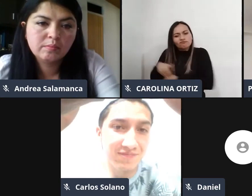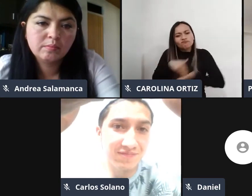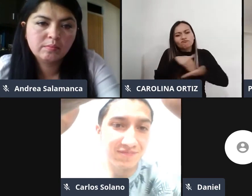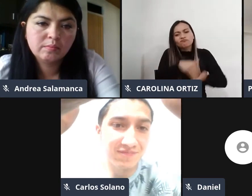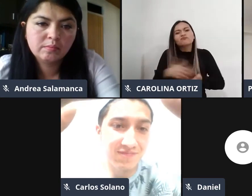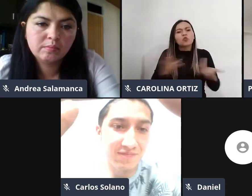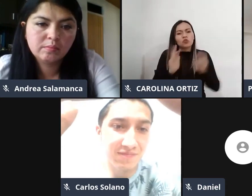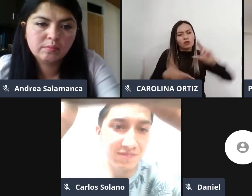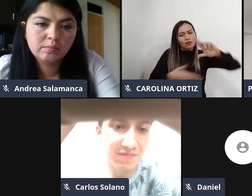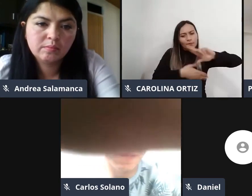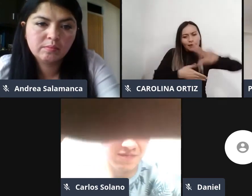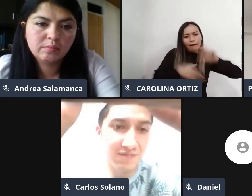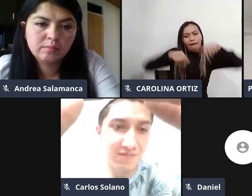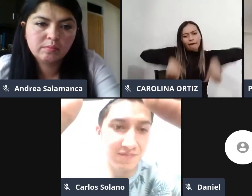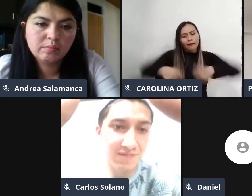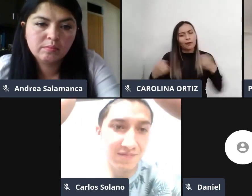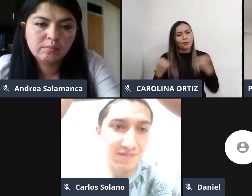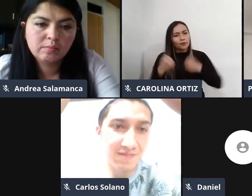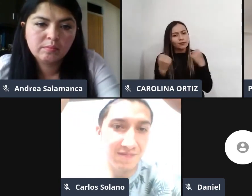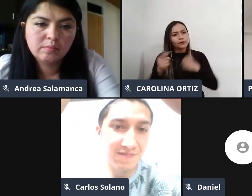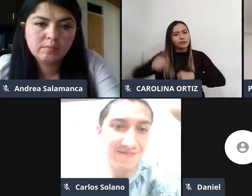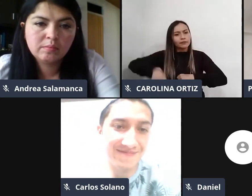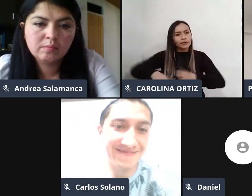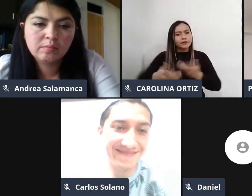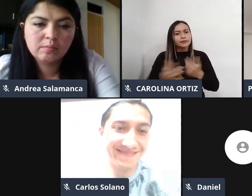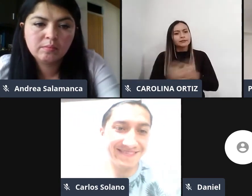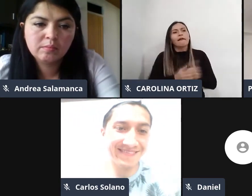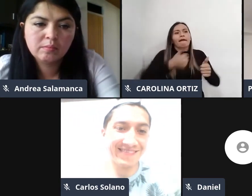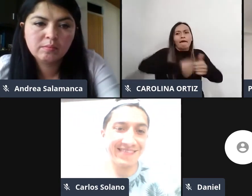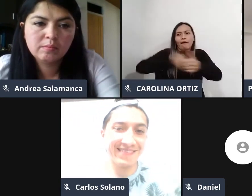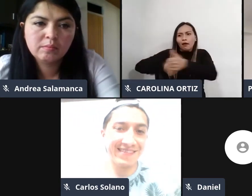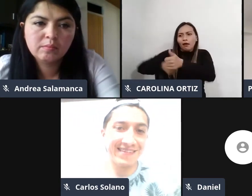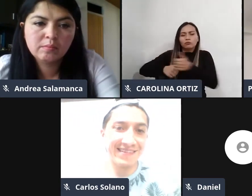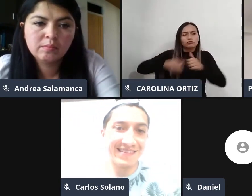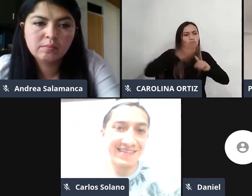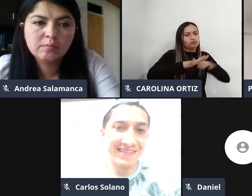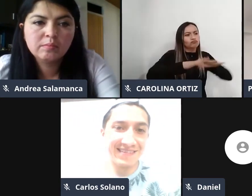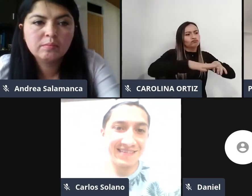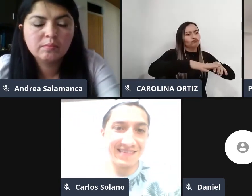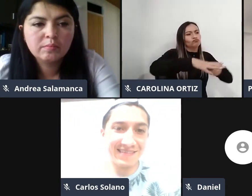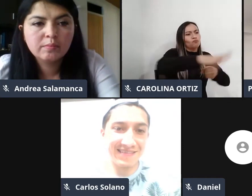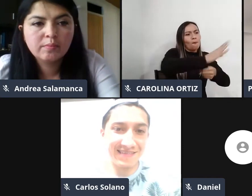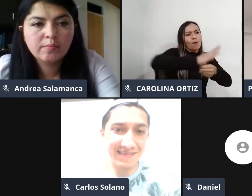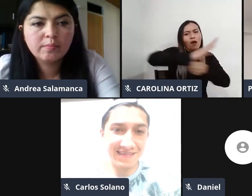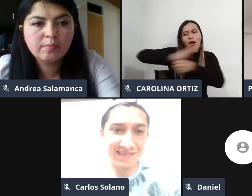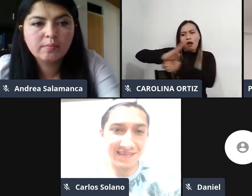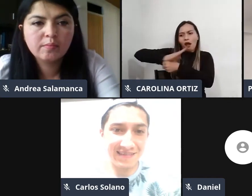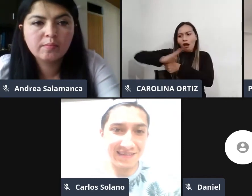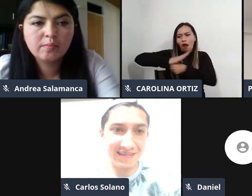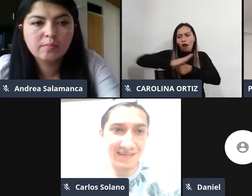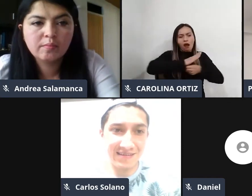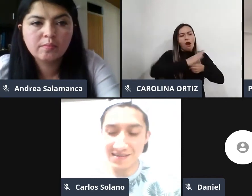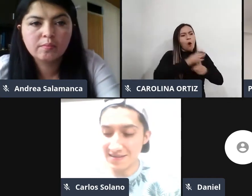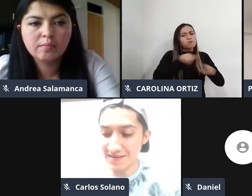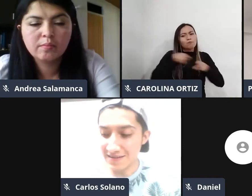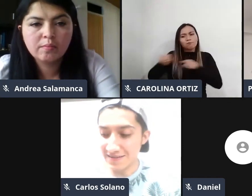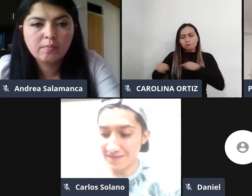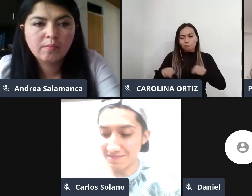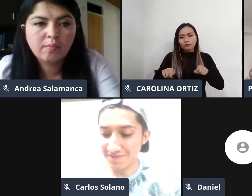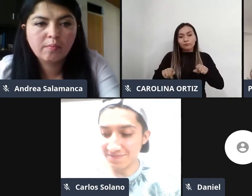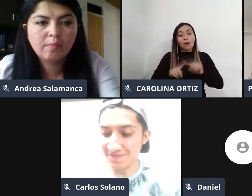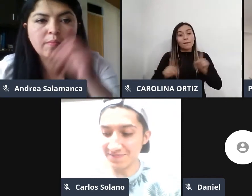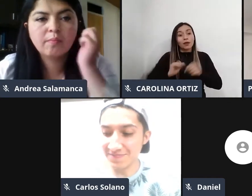Latina, aquí en Bogotá, en cada uno de los barrios populares. Pero también esta